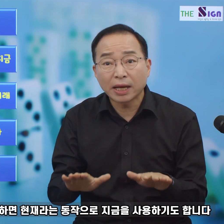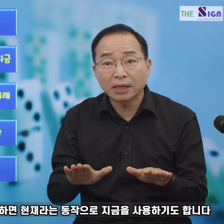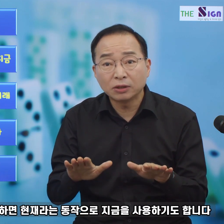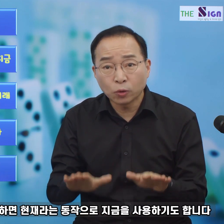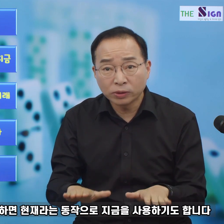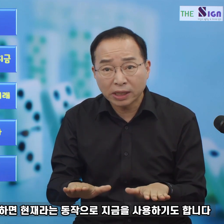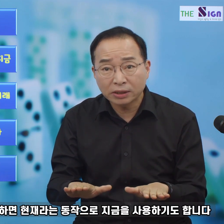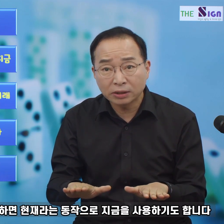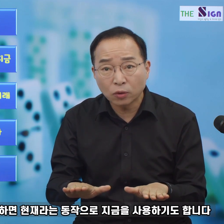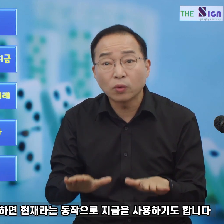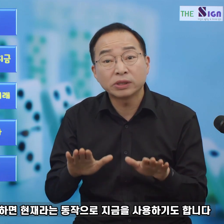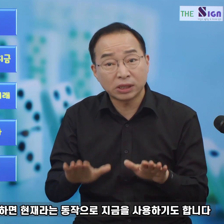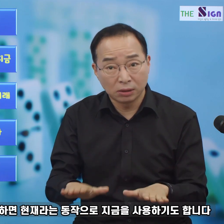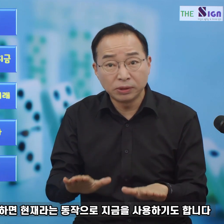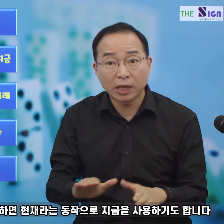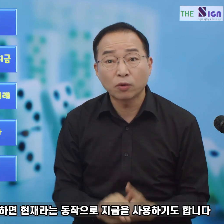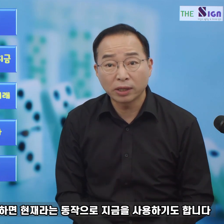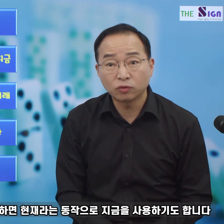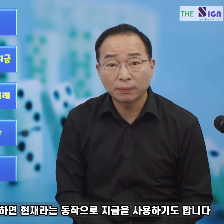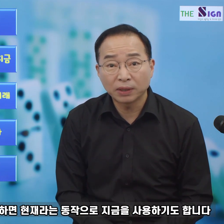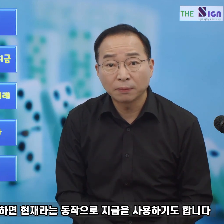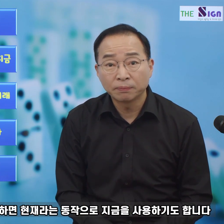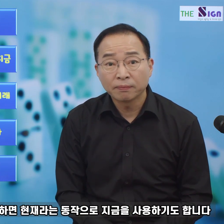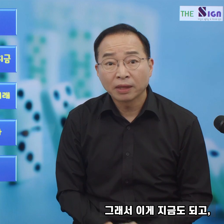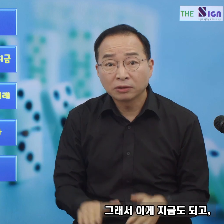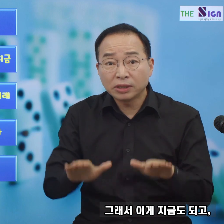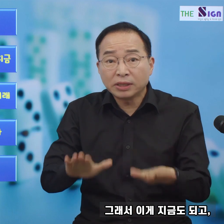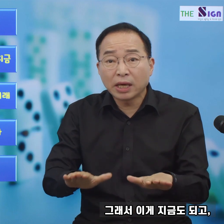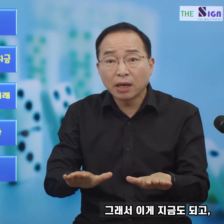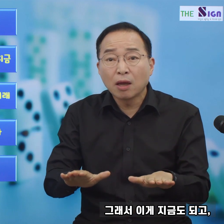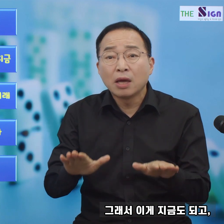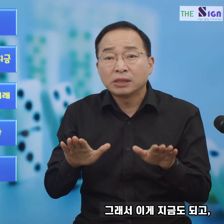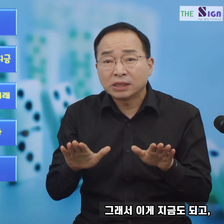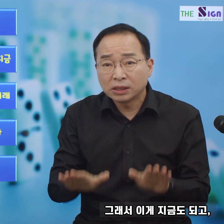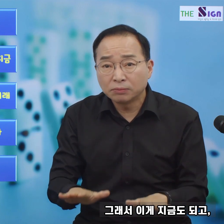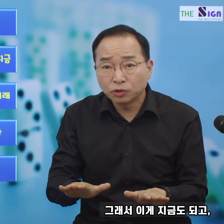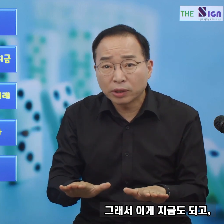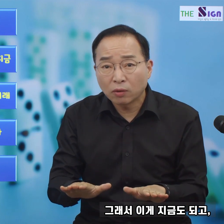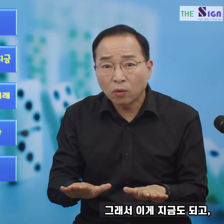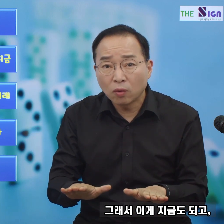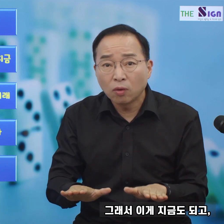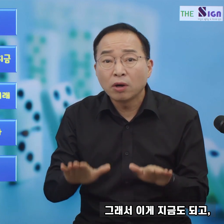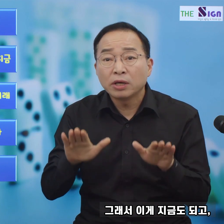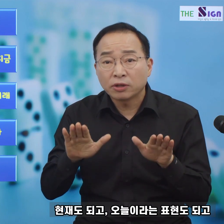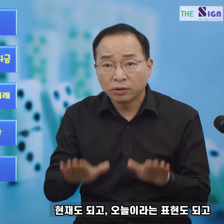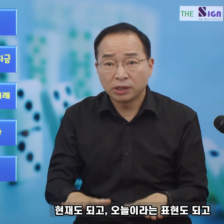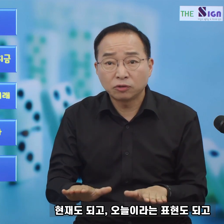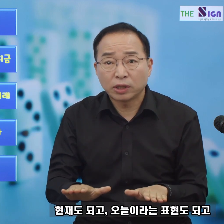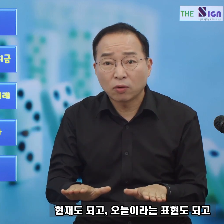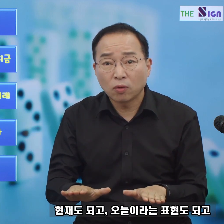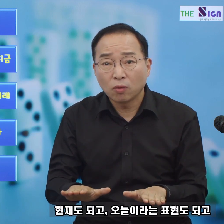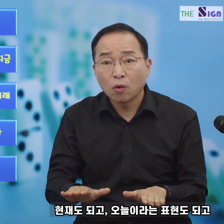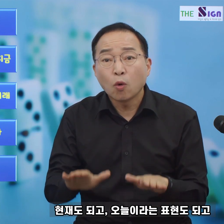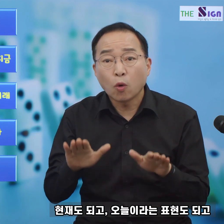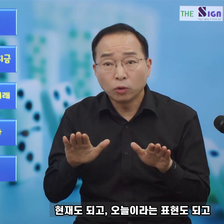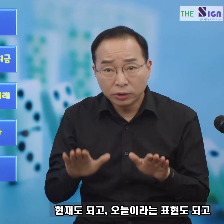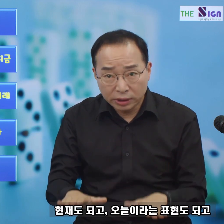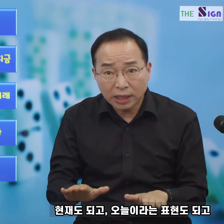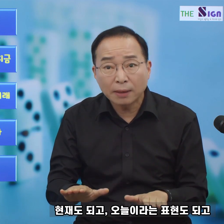현재라는 동작으로 지금을 사용하기도 합니다. 그래서 이게 지금도 되고 현재도 되고 오늘이라는